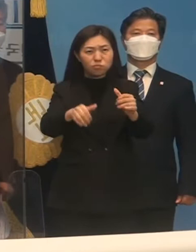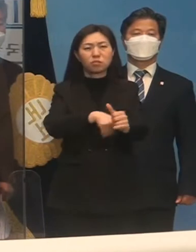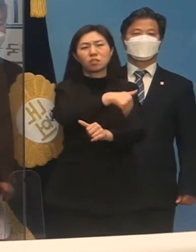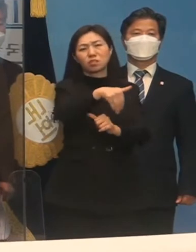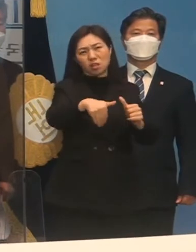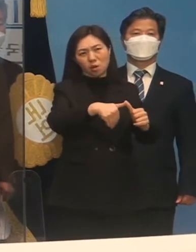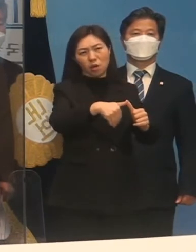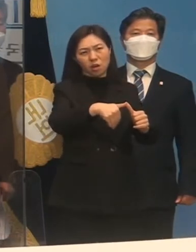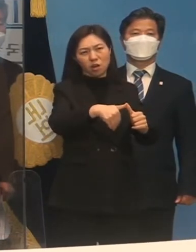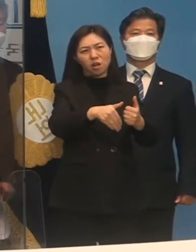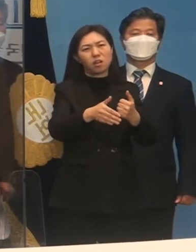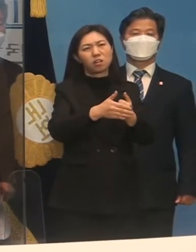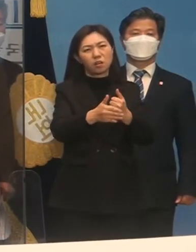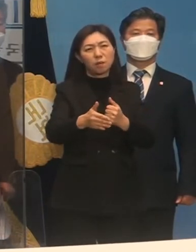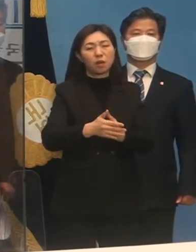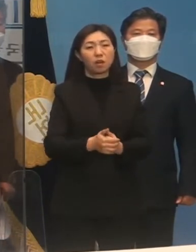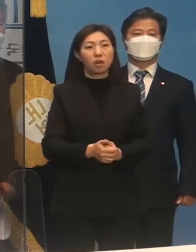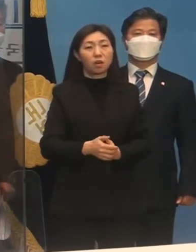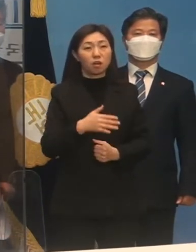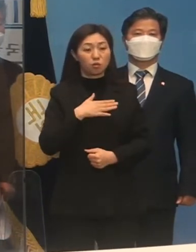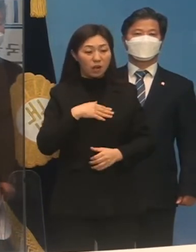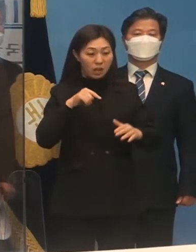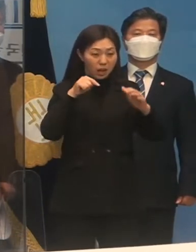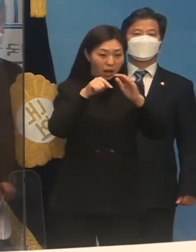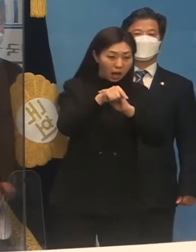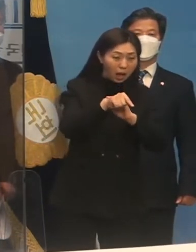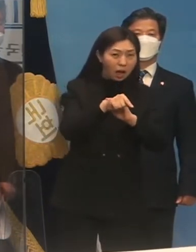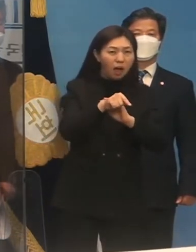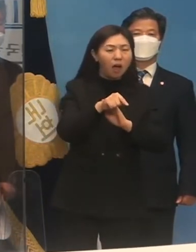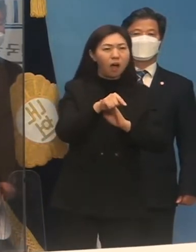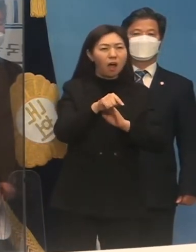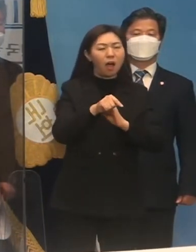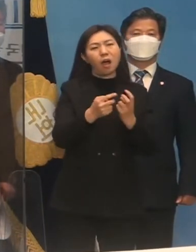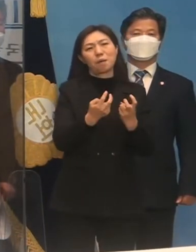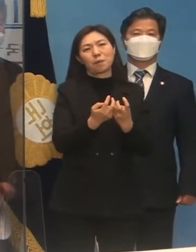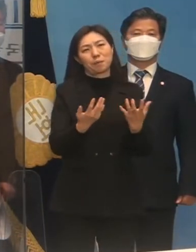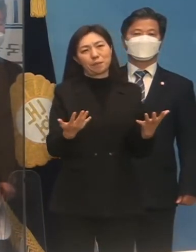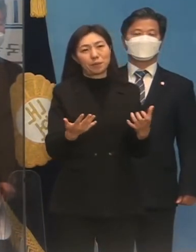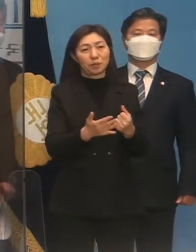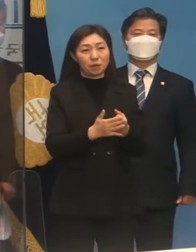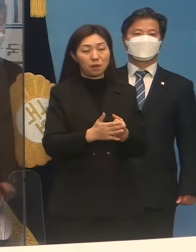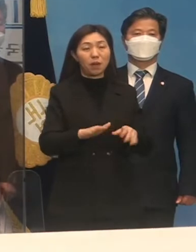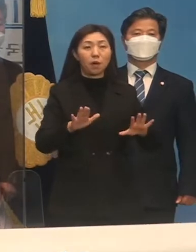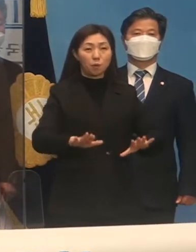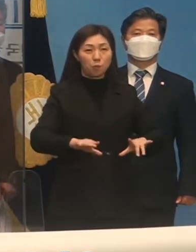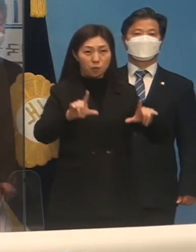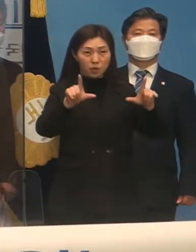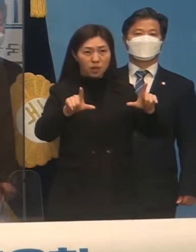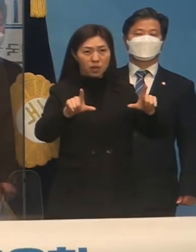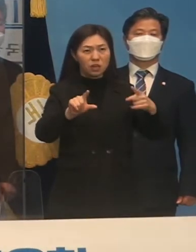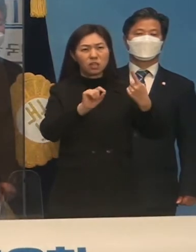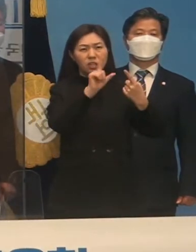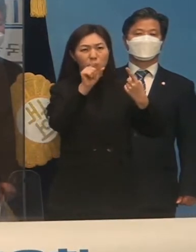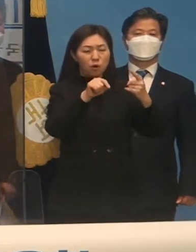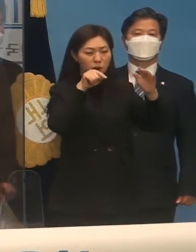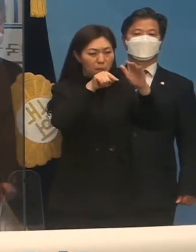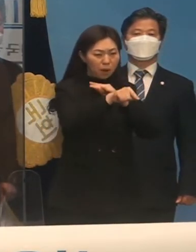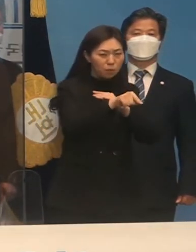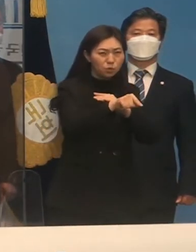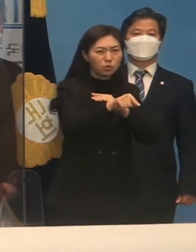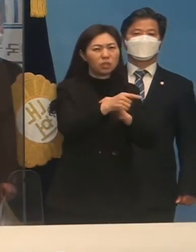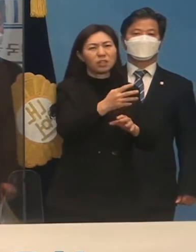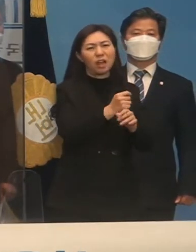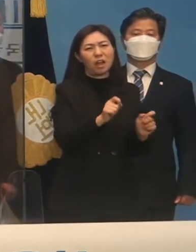속에서 가려고 했던 딱주가 공세되는 바람에 연초 방문도 연기된 바 있습니다.